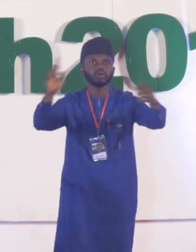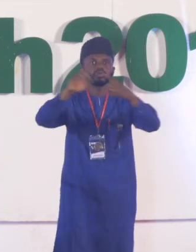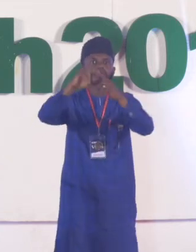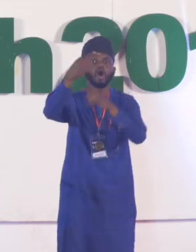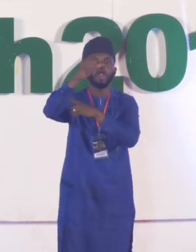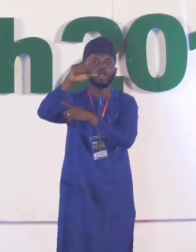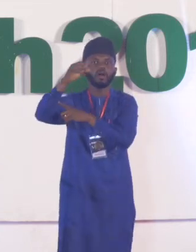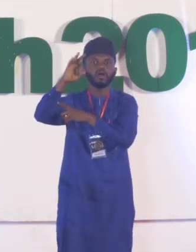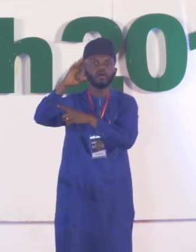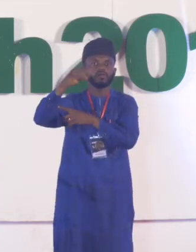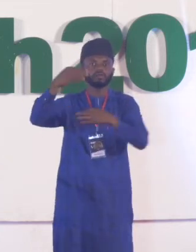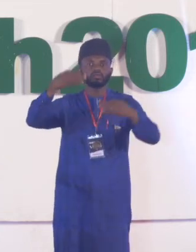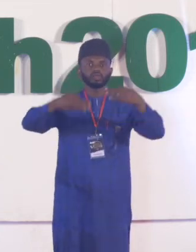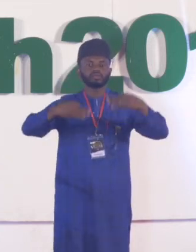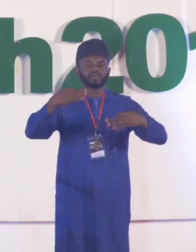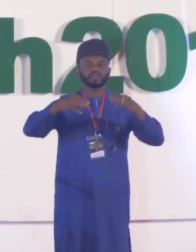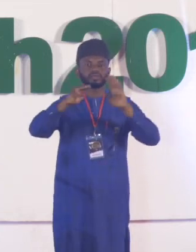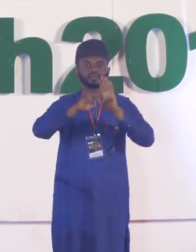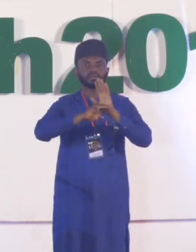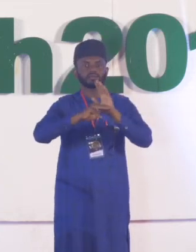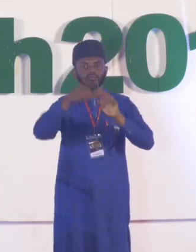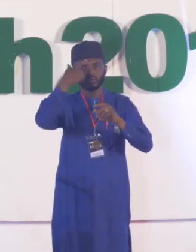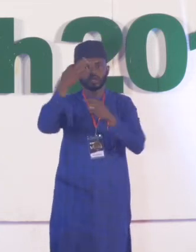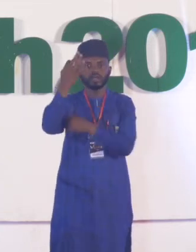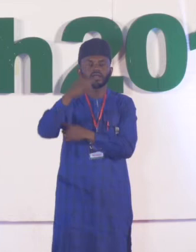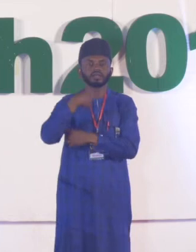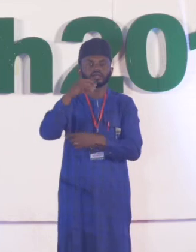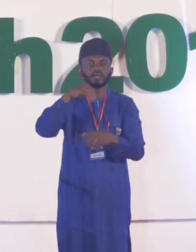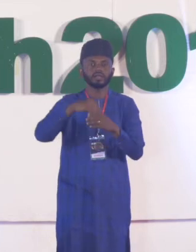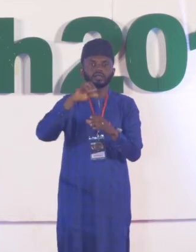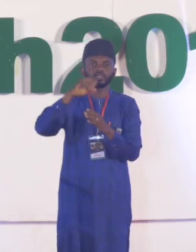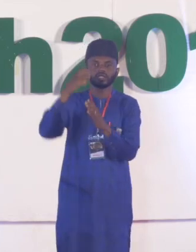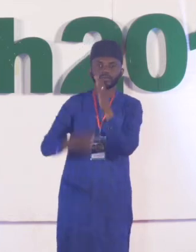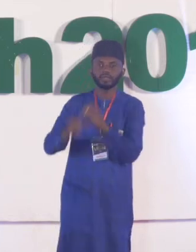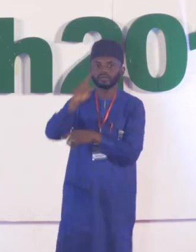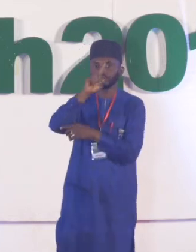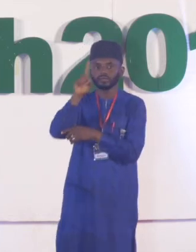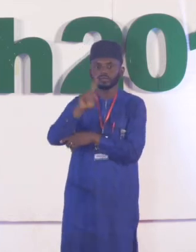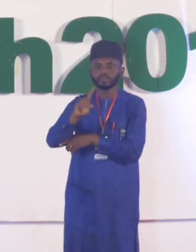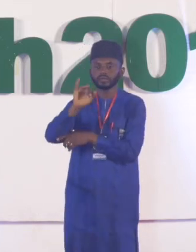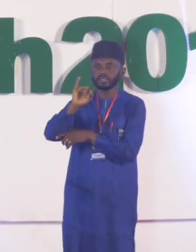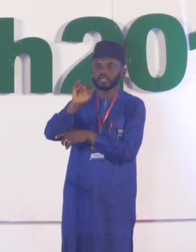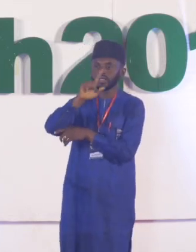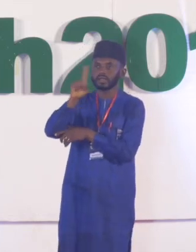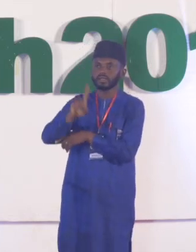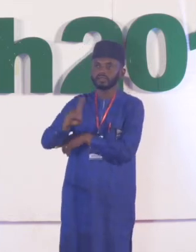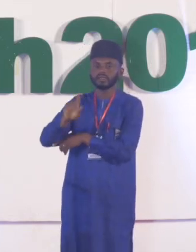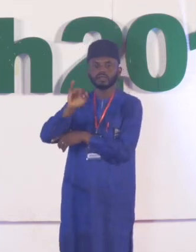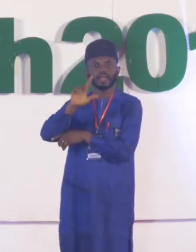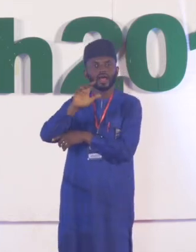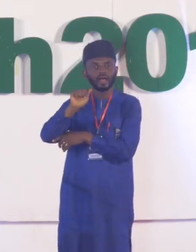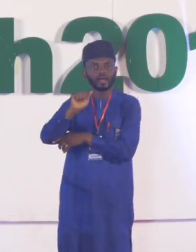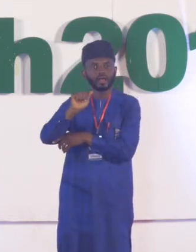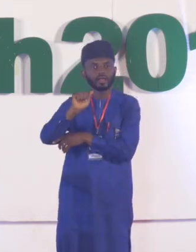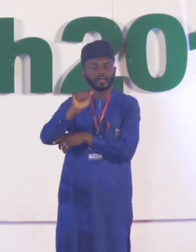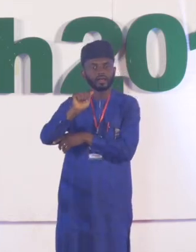Because Allah said in Surah Zalzala, إِذَا زُلْزِلَتِ الْأَرْضُ زِلْزَالَهَا